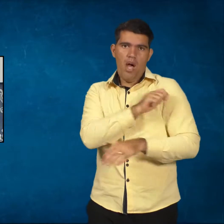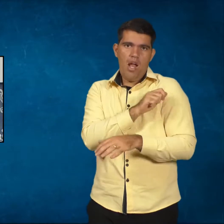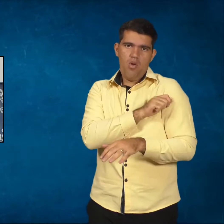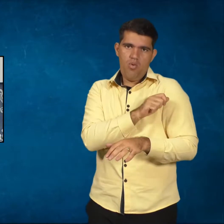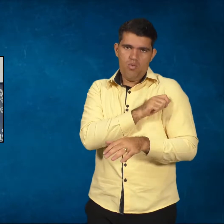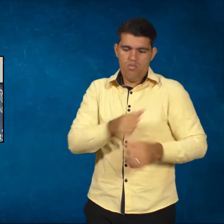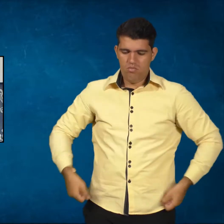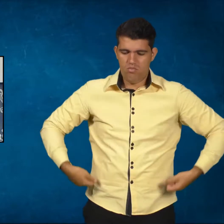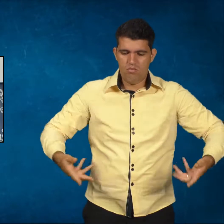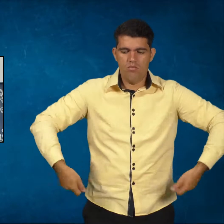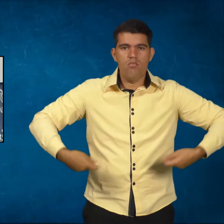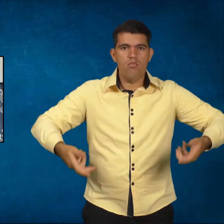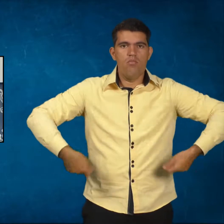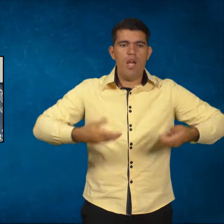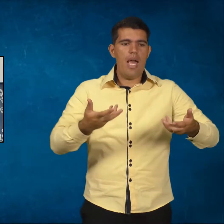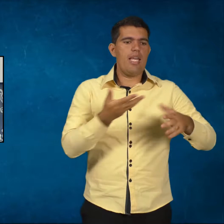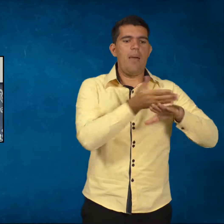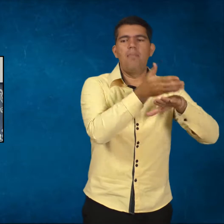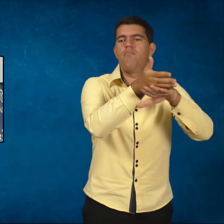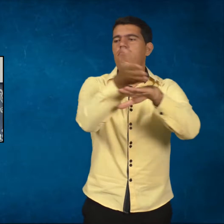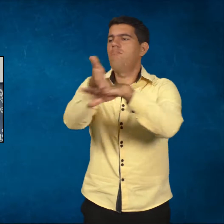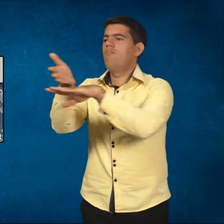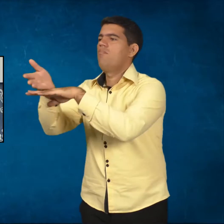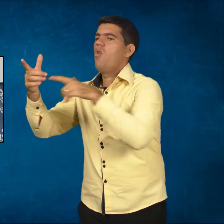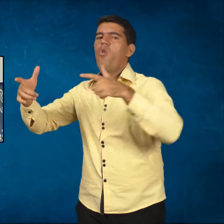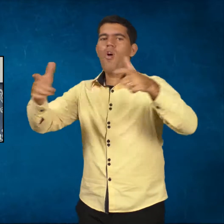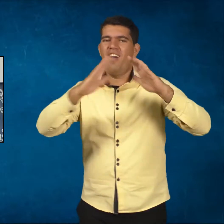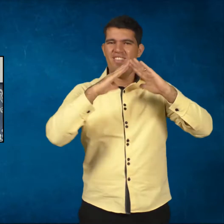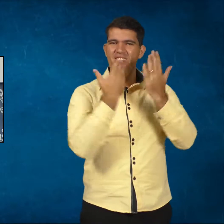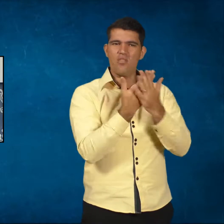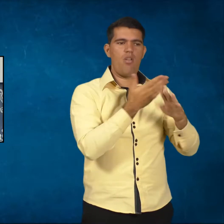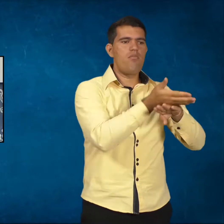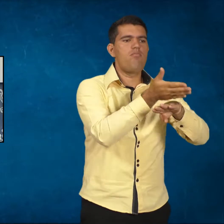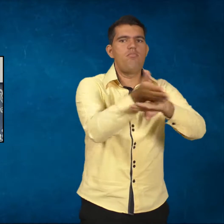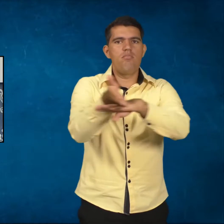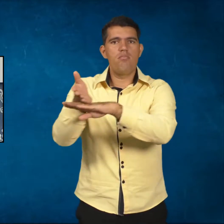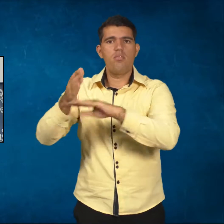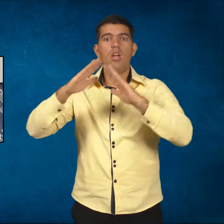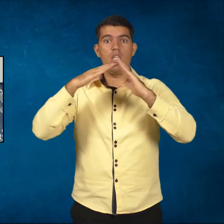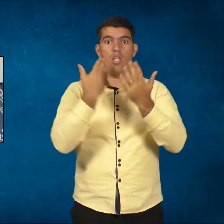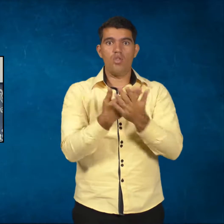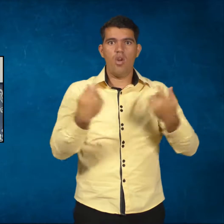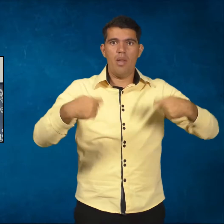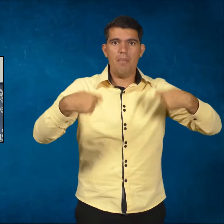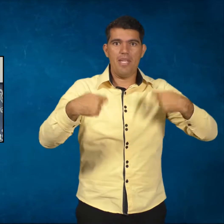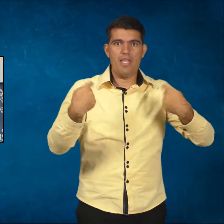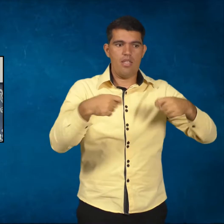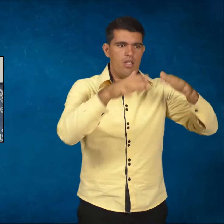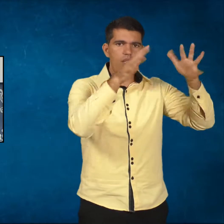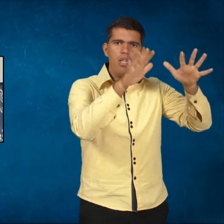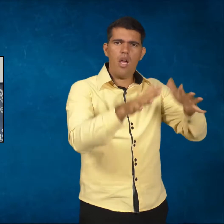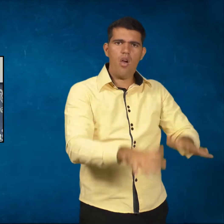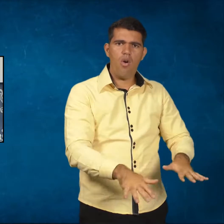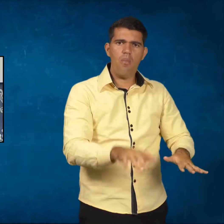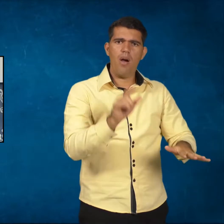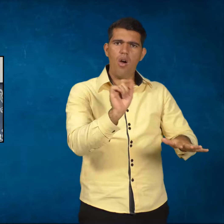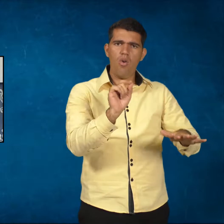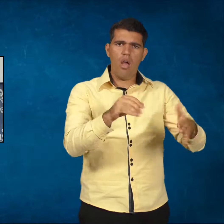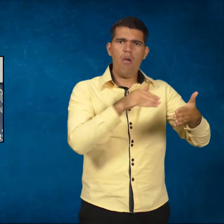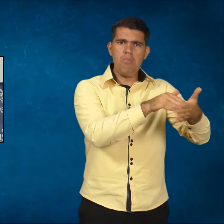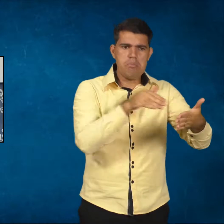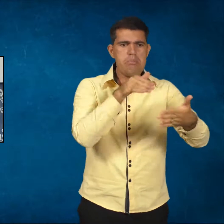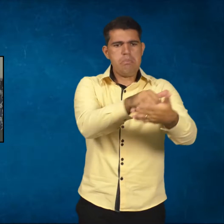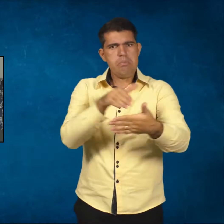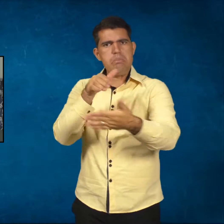tem direito de participar da quadra, de todos os ambientes. Esta escola tem que derrubar as rampas para que ele esteja lá. É uma